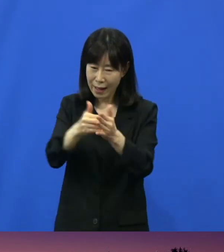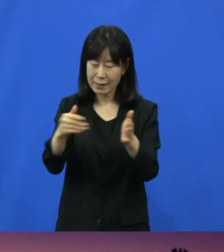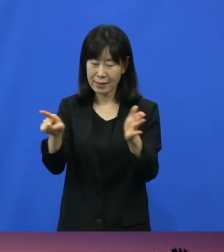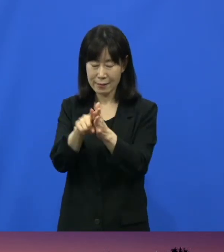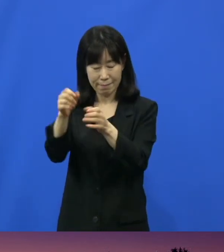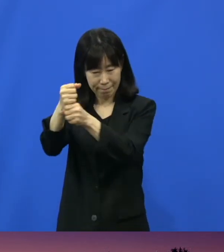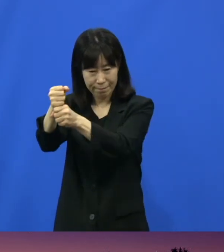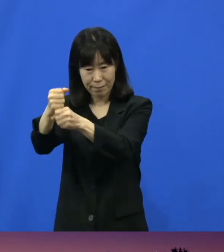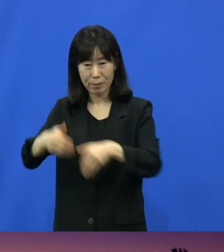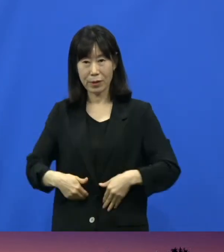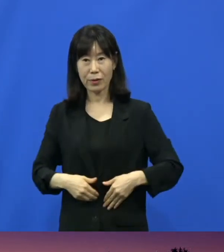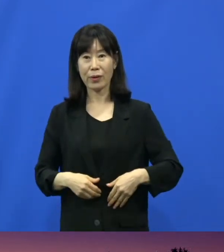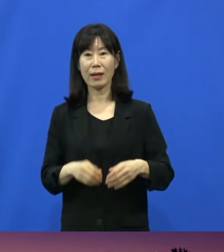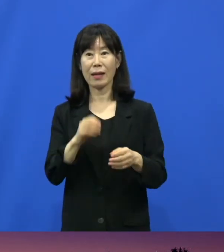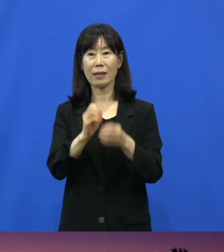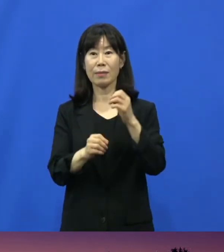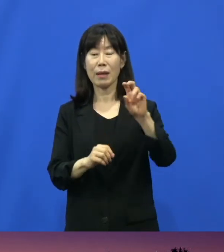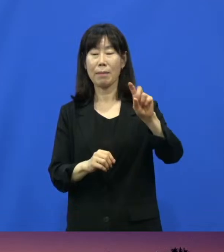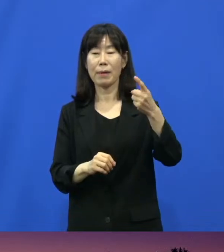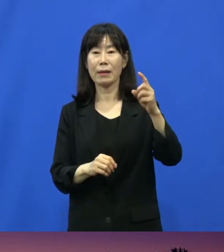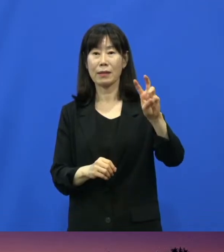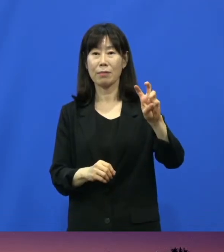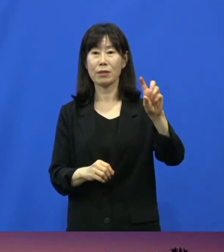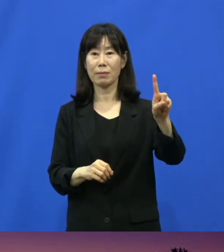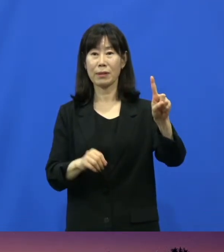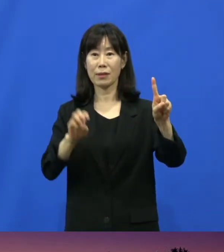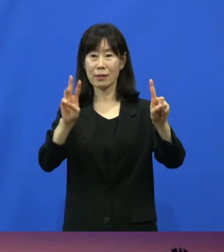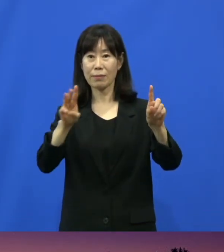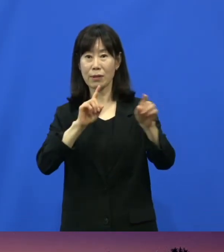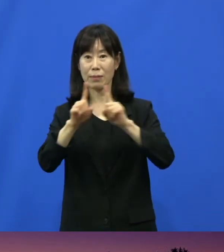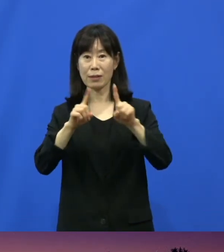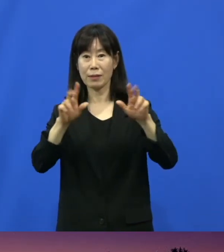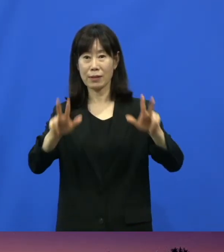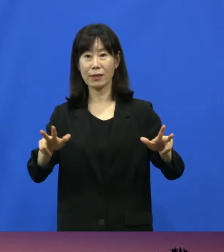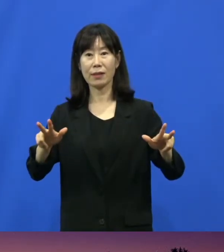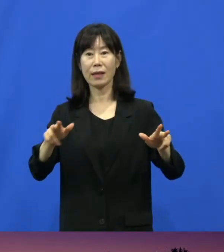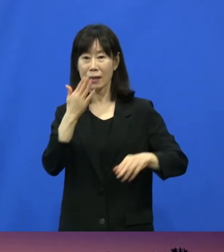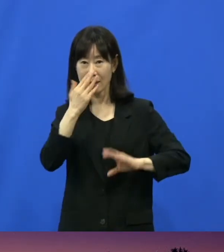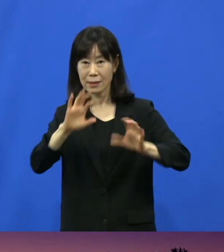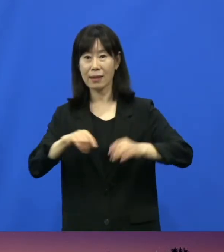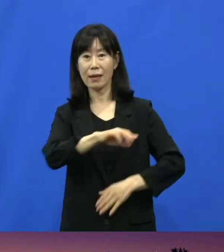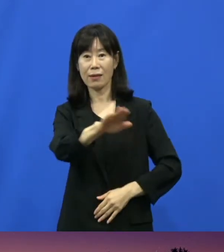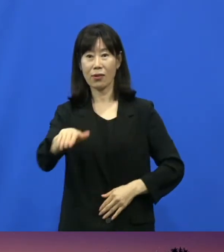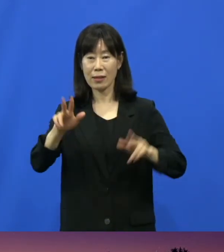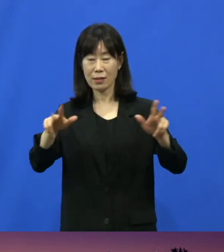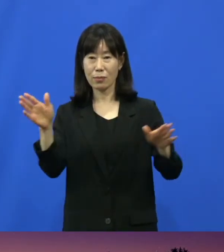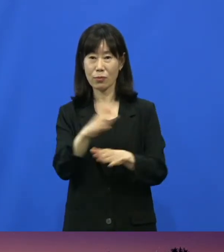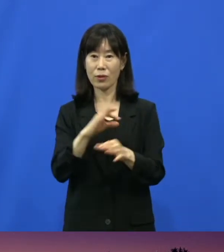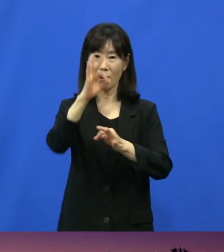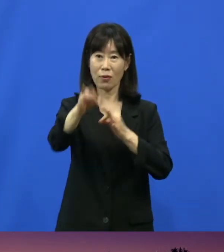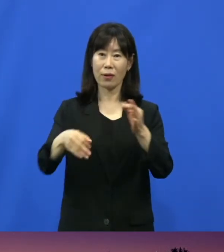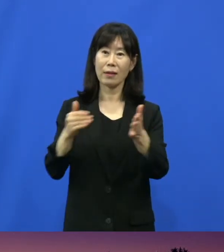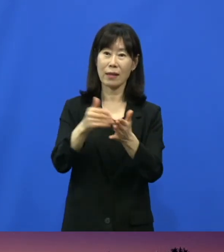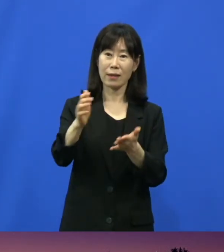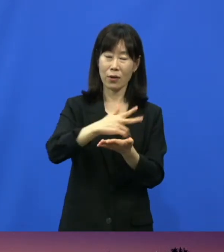자, 3절을 보십시오. 이스라엘아, 지금부터 영원까지 여호와를 바랄지어다.